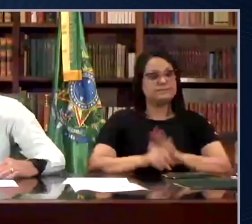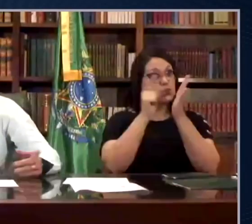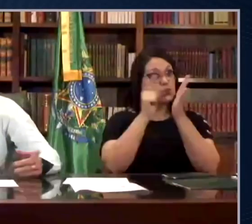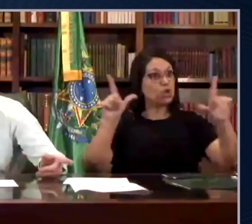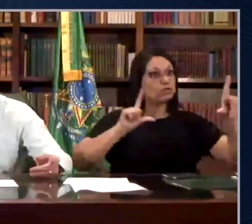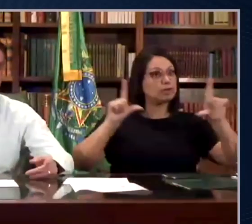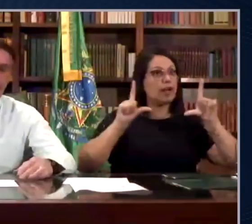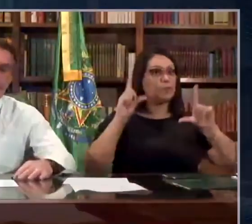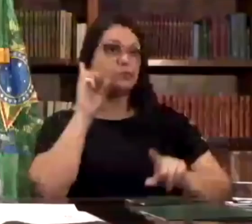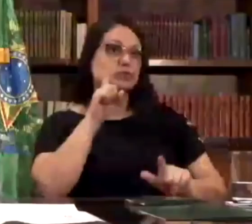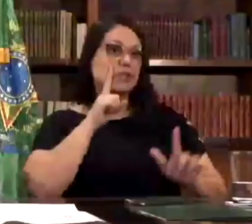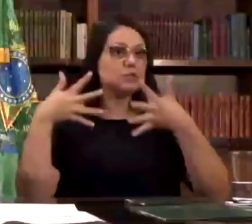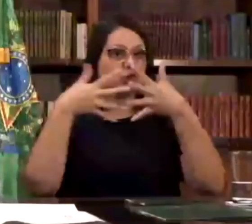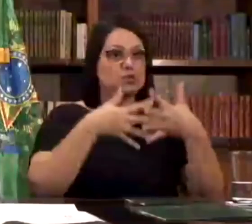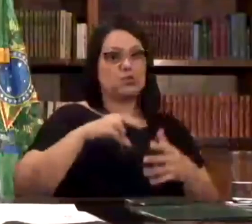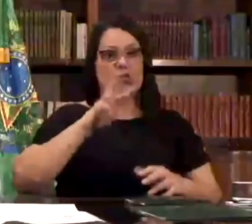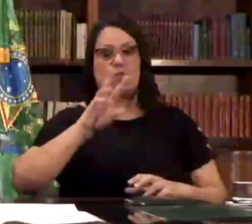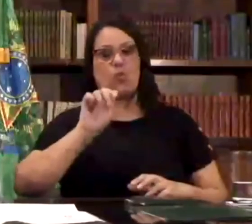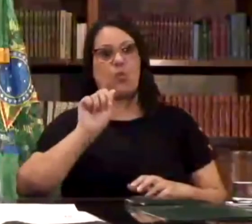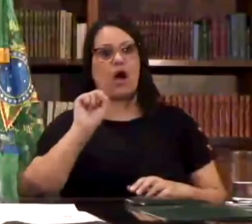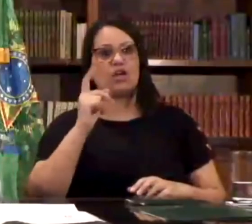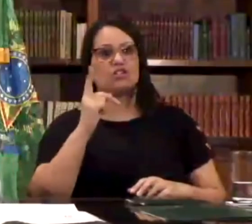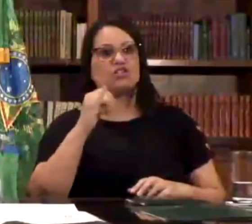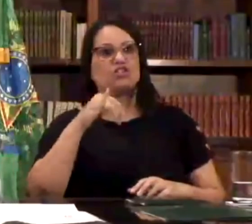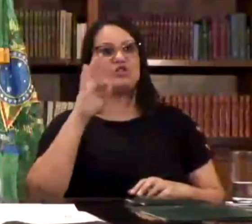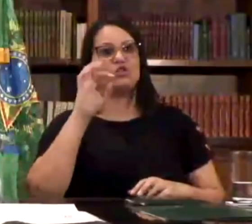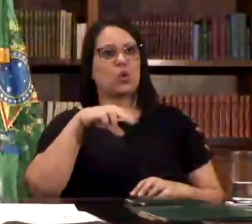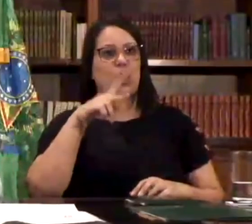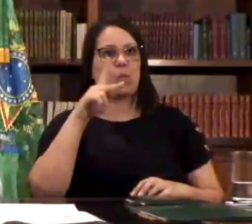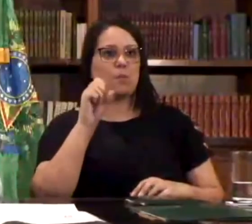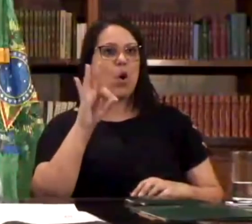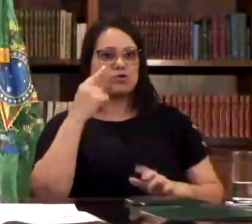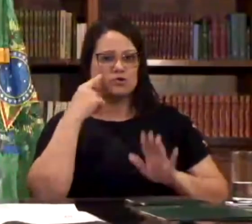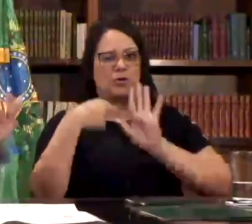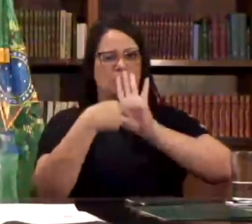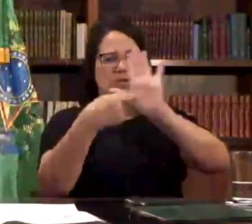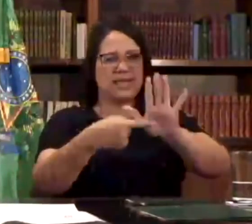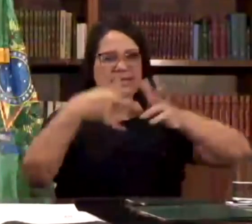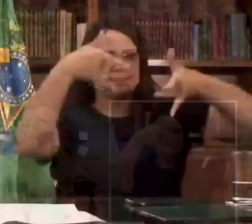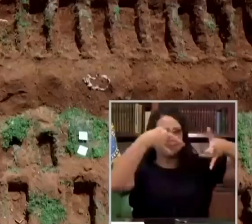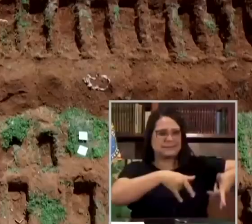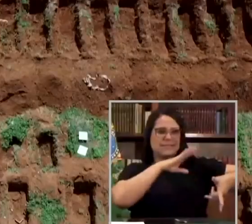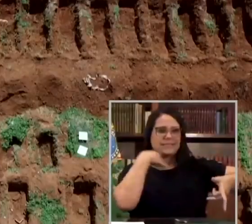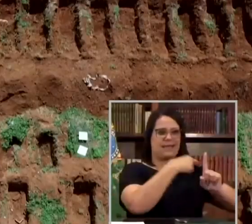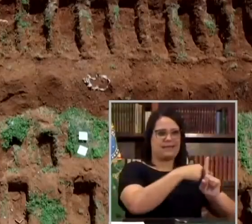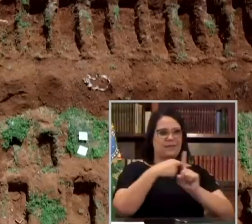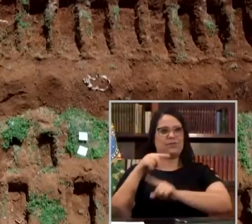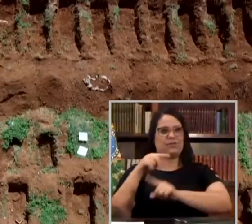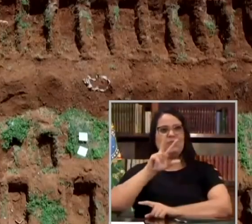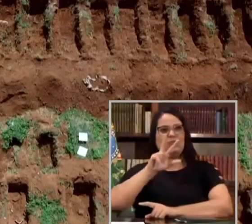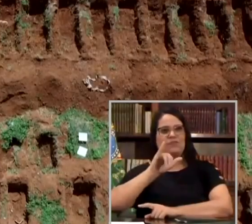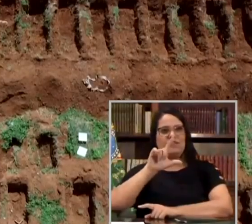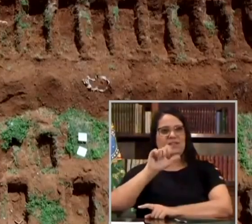uma imagem aqui de São Paulo, do cemitério da Vila Formosa. Acho que a gente tem aqui para colocar na tela, para quem nos assiste também. É uma